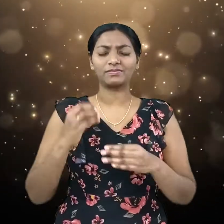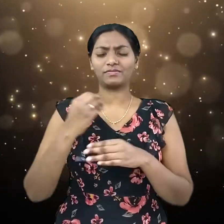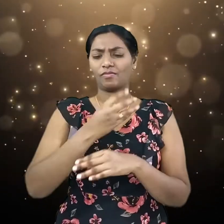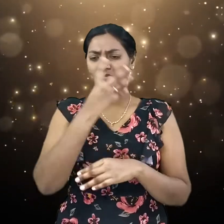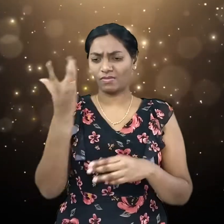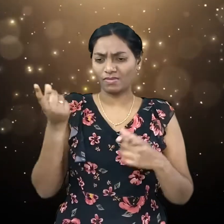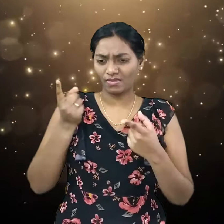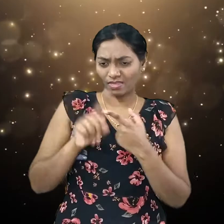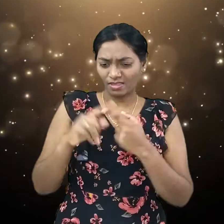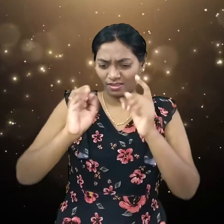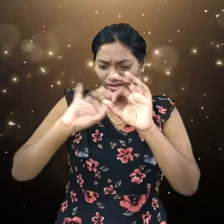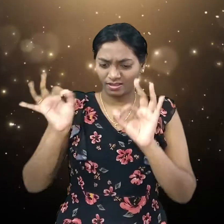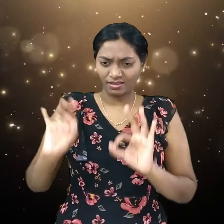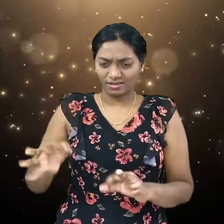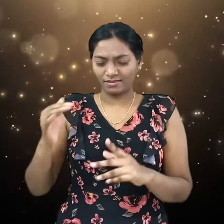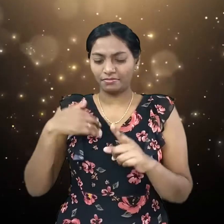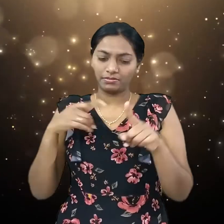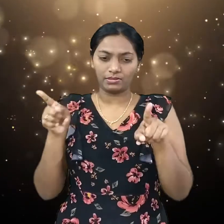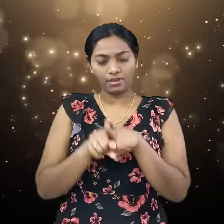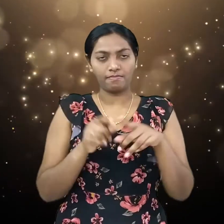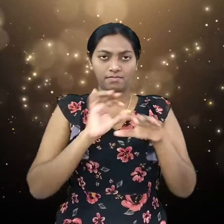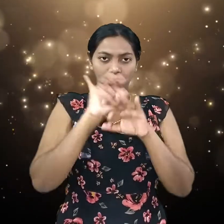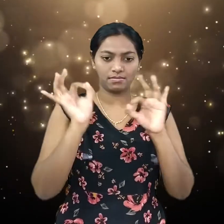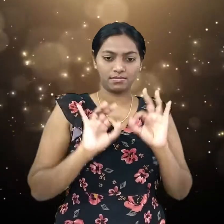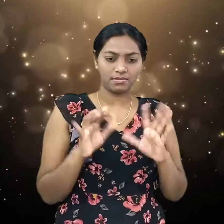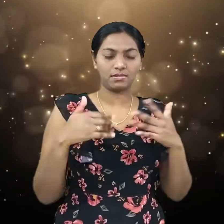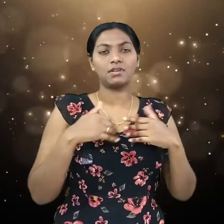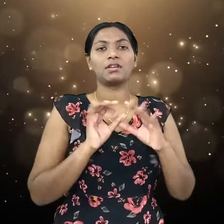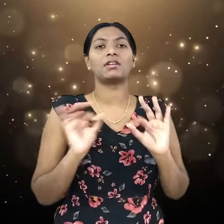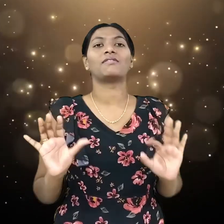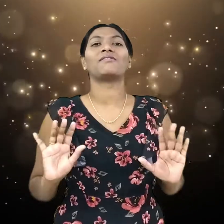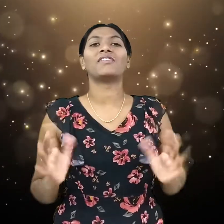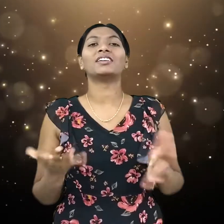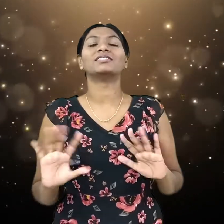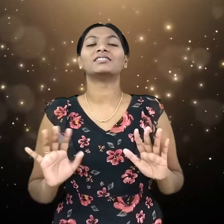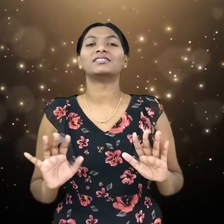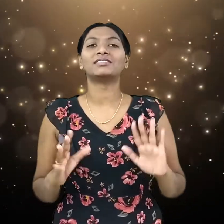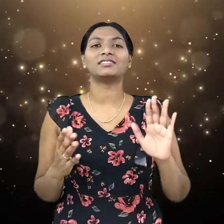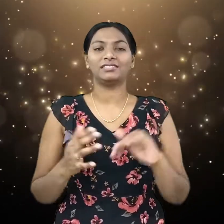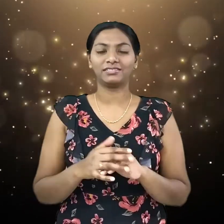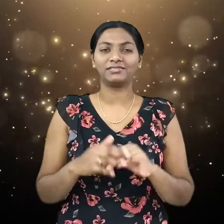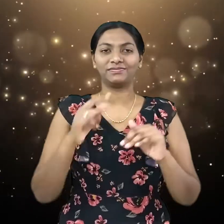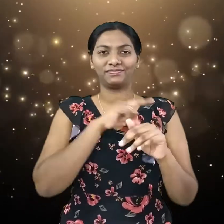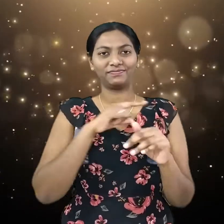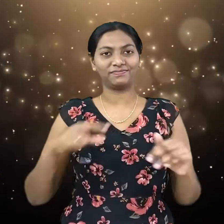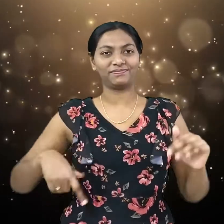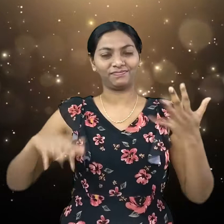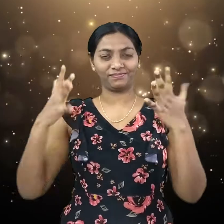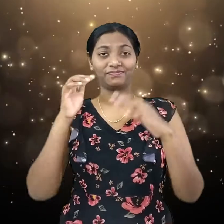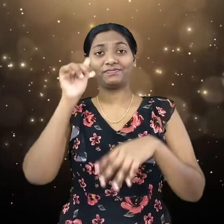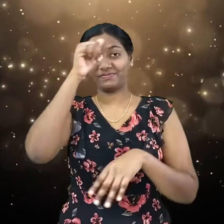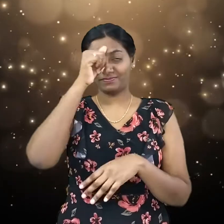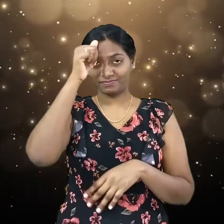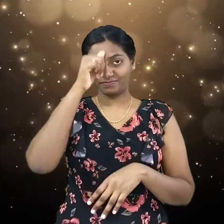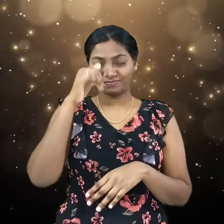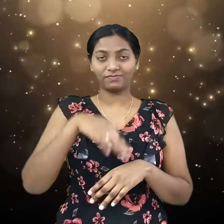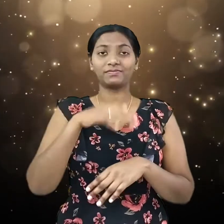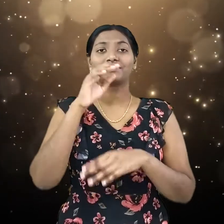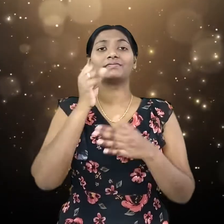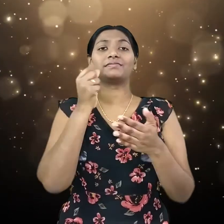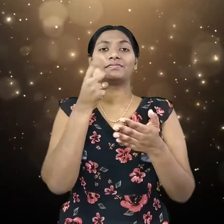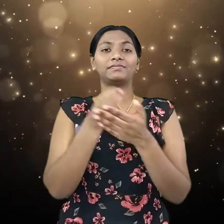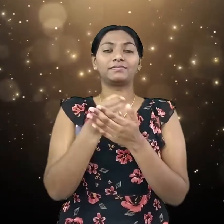का। वास्तविकता संग्रह आपको तैयार करे दिन के लिए और दिन को तैयार करे आपके लिए। प्रेज द लॉर्ड। आज दिन